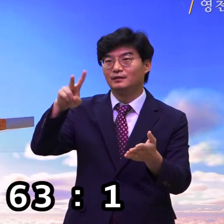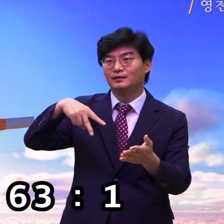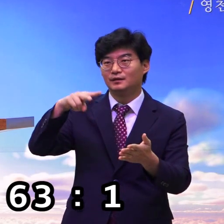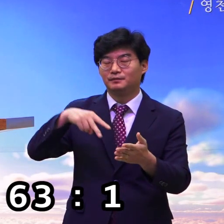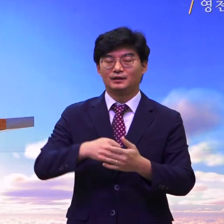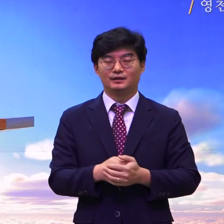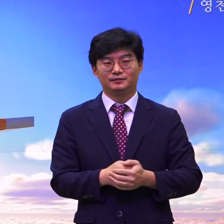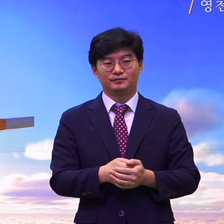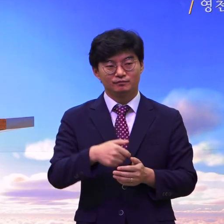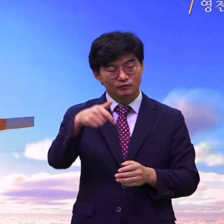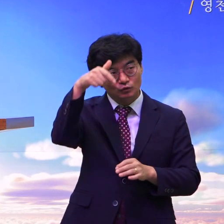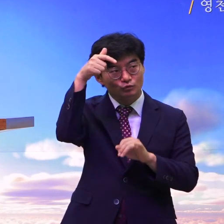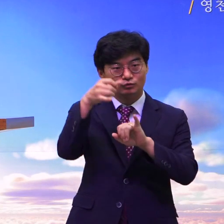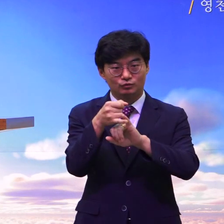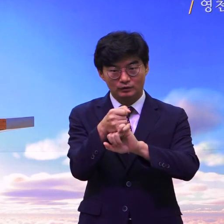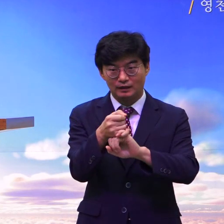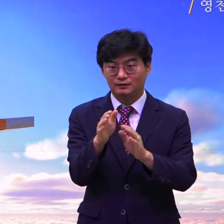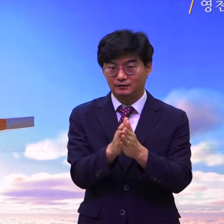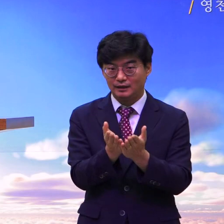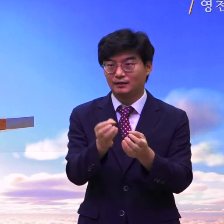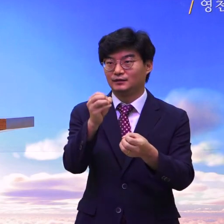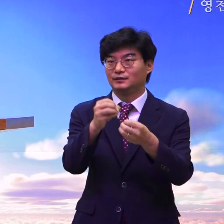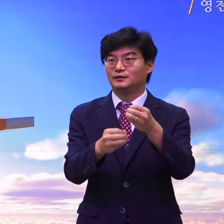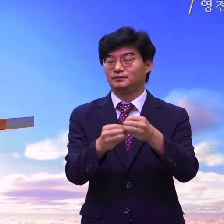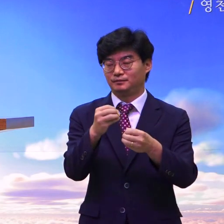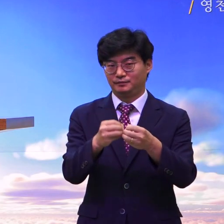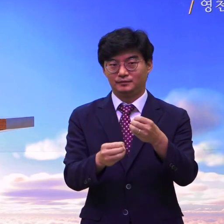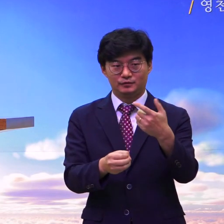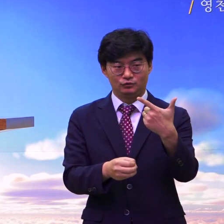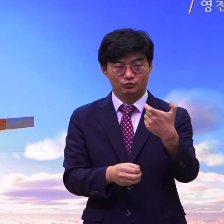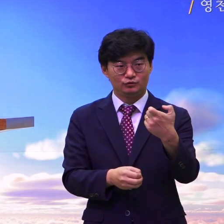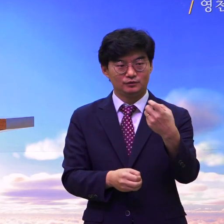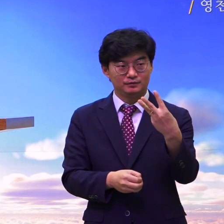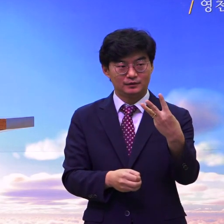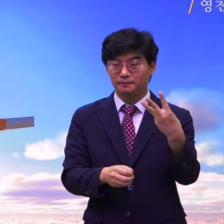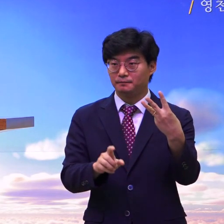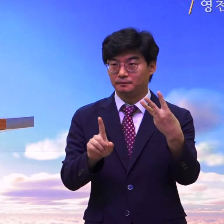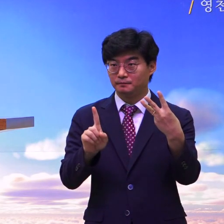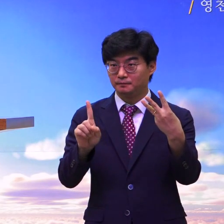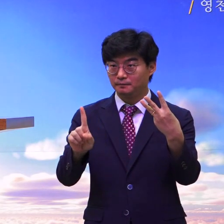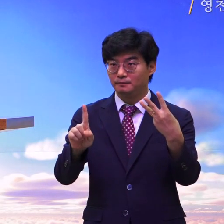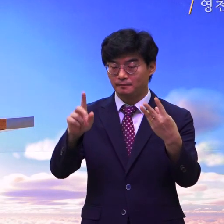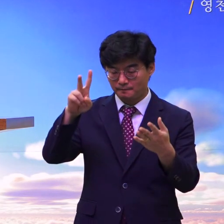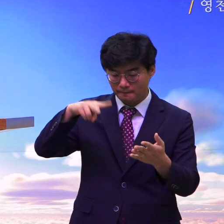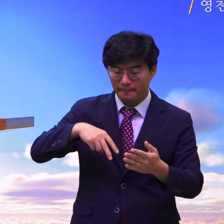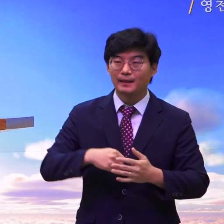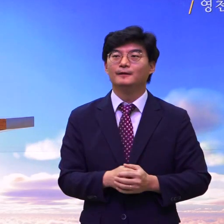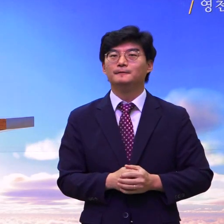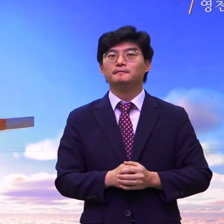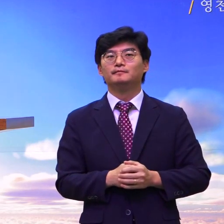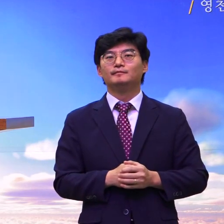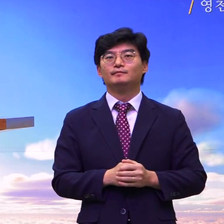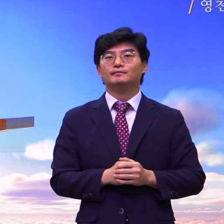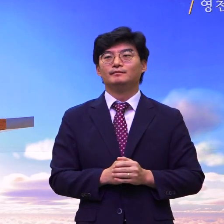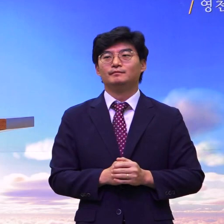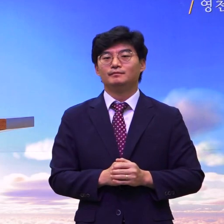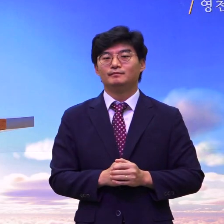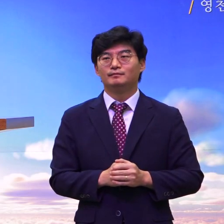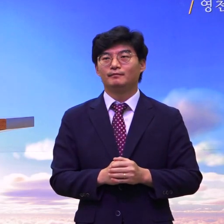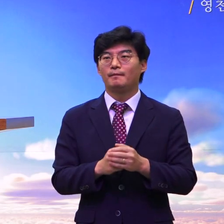구약성경 시편 63편 1절 말씀입니다. 하나님의 말씀을